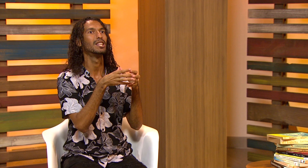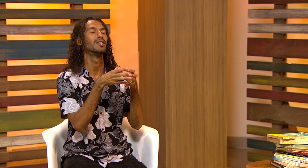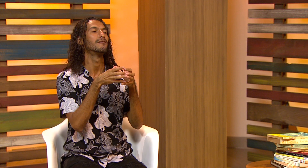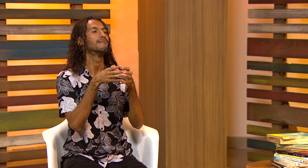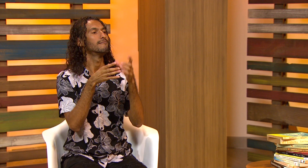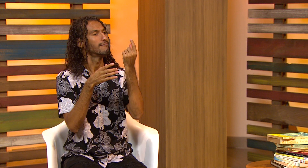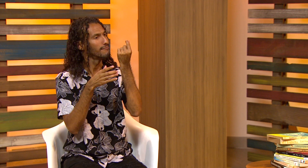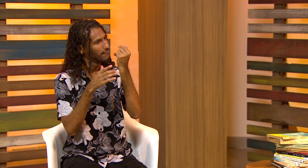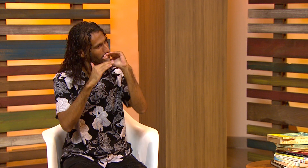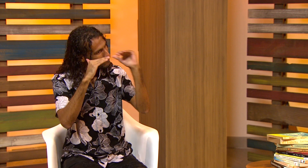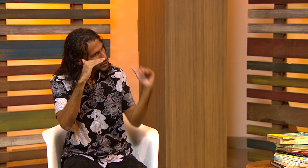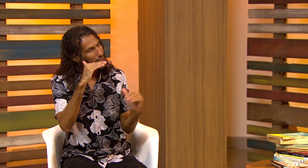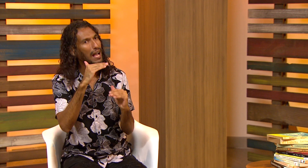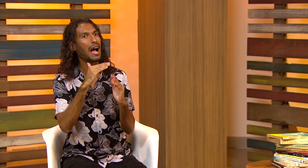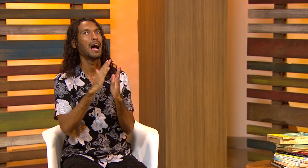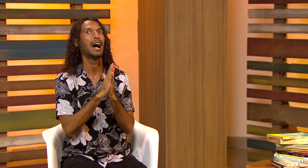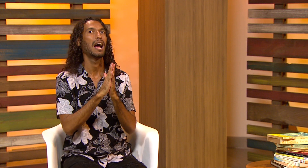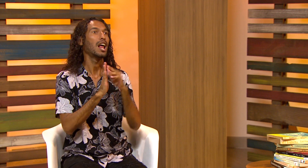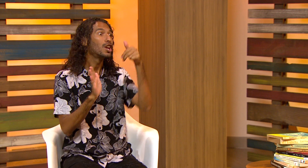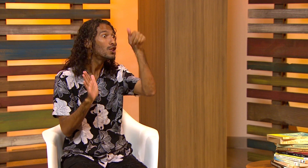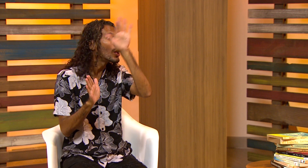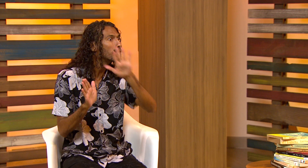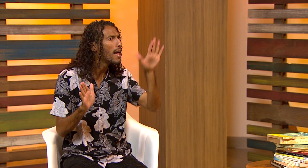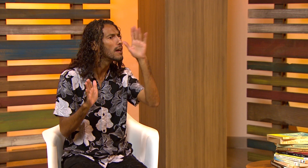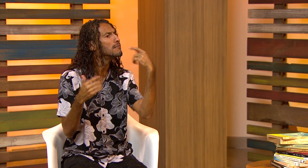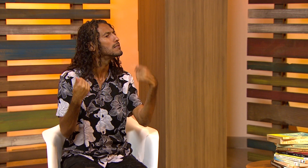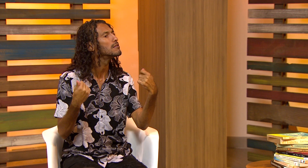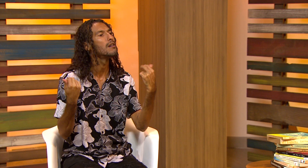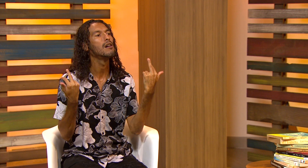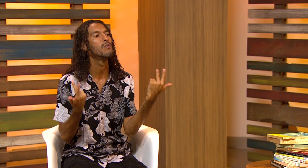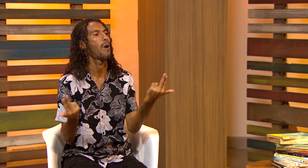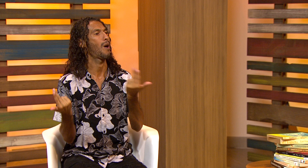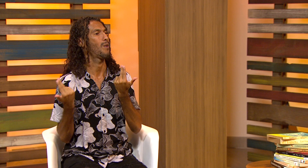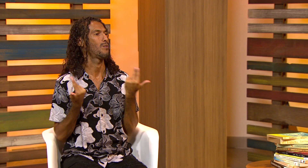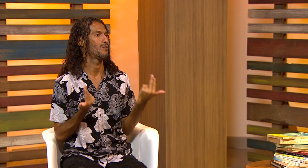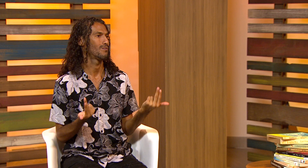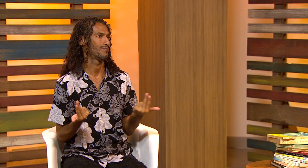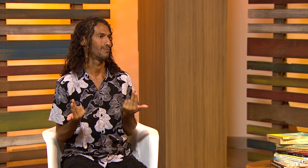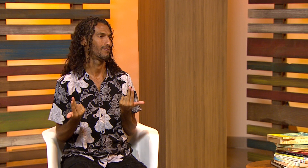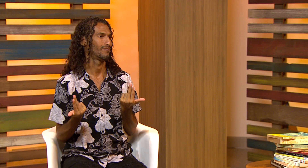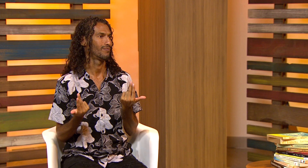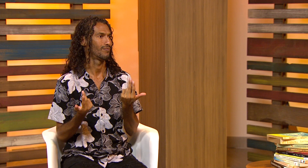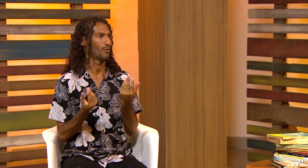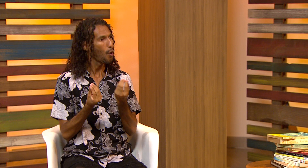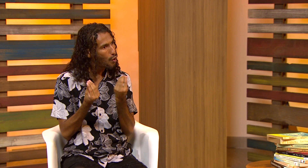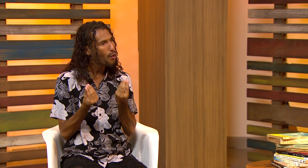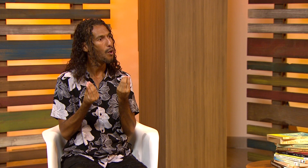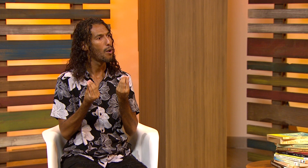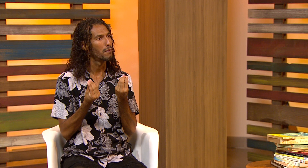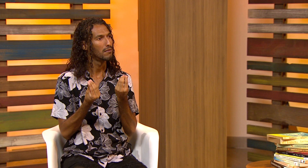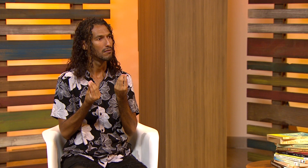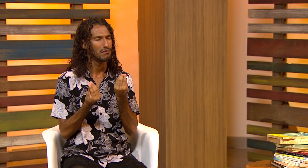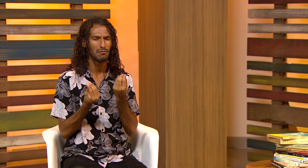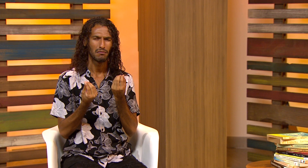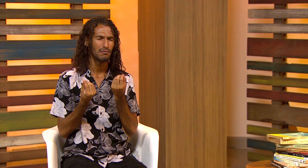menos favorecidas, motivos precisam estar em pé de